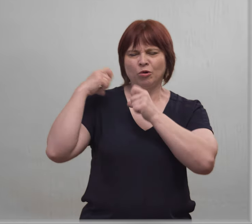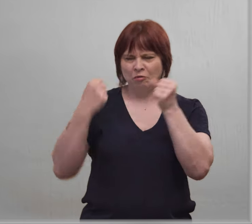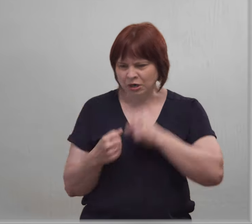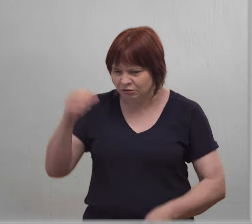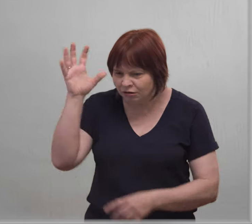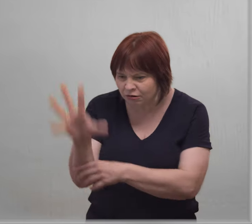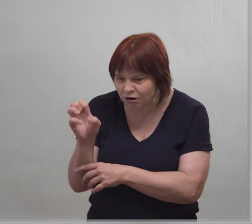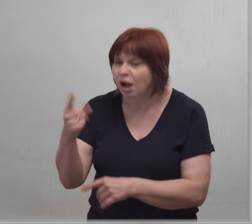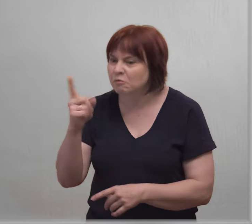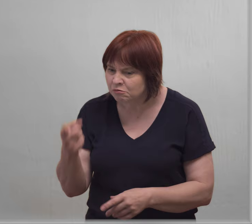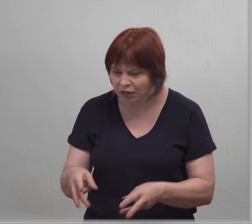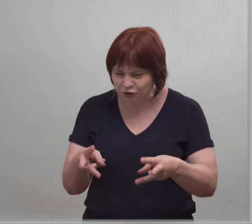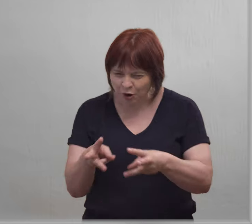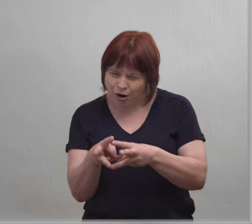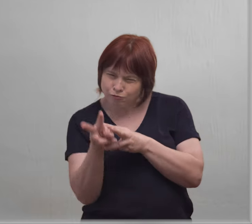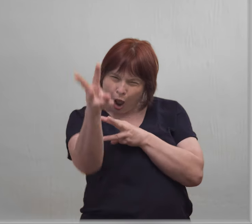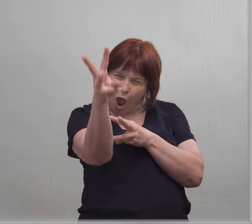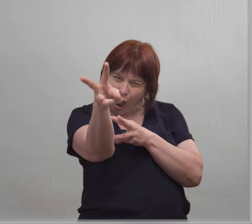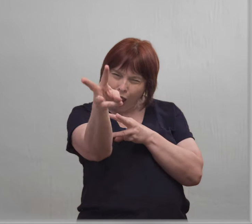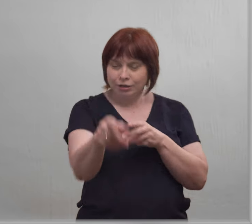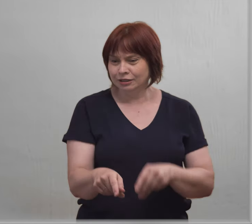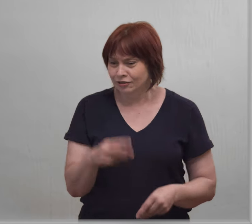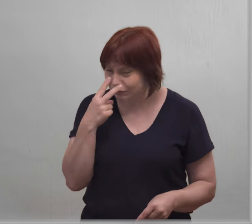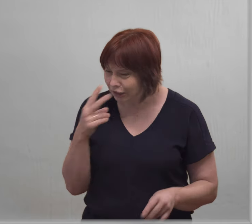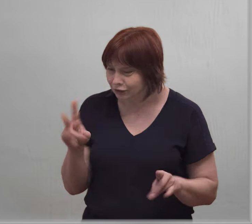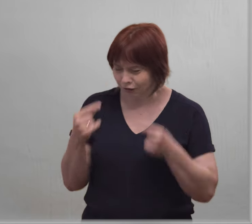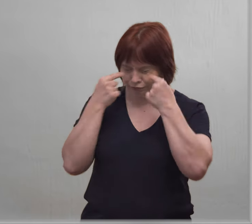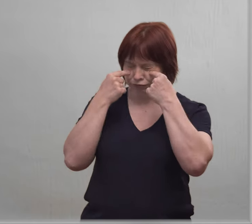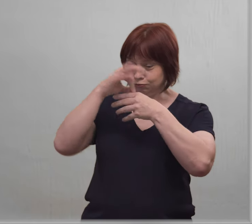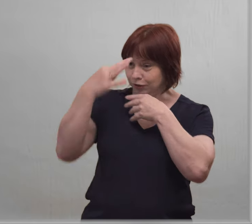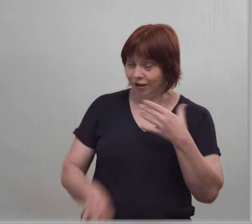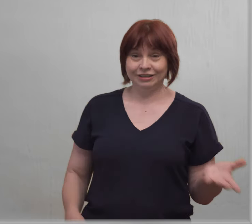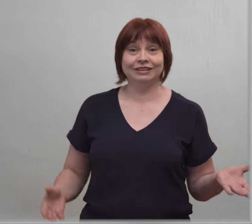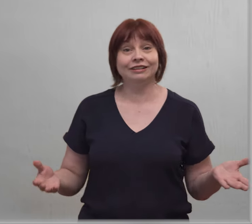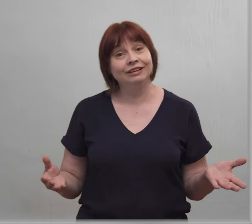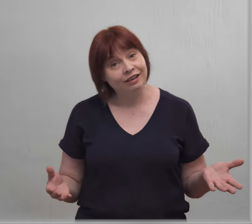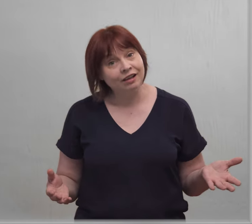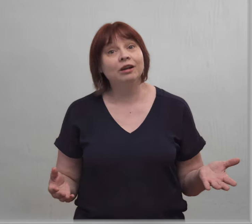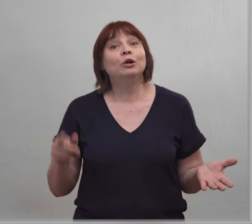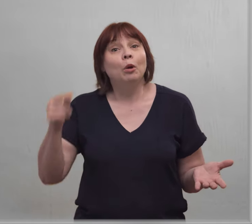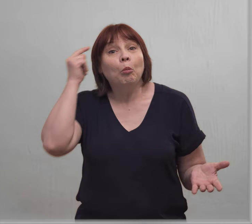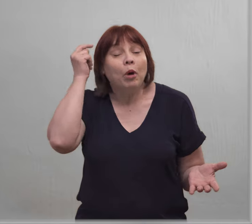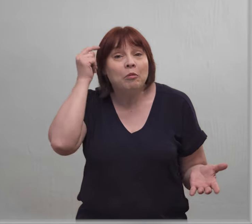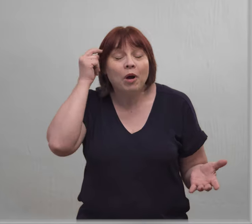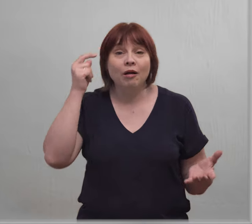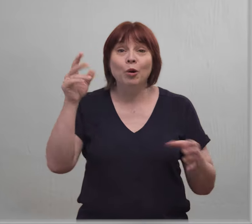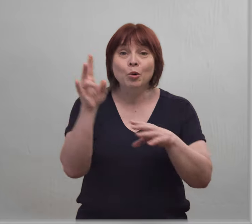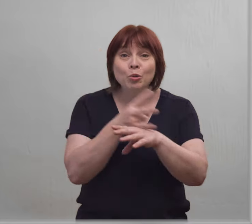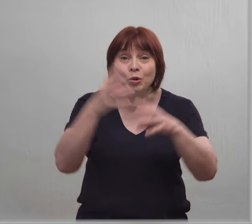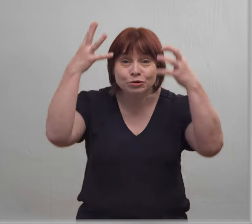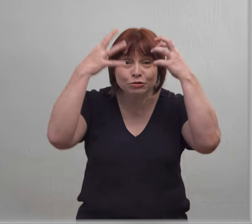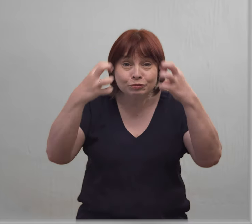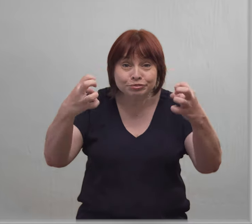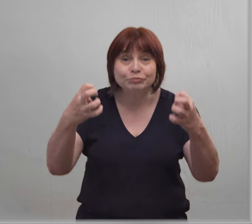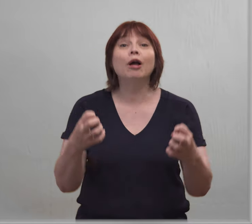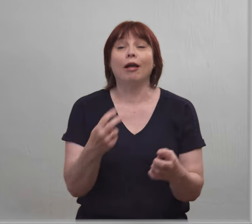И те, кто за рулем, вы понимаете, как важен свет, особенно ночью. От этого зависит, как ты будешь